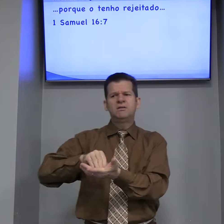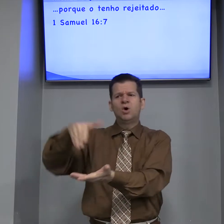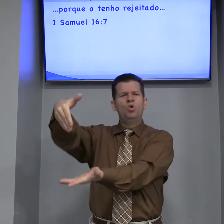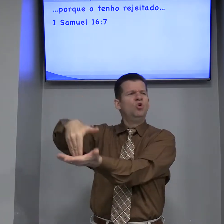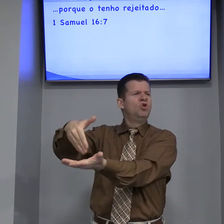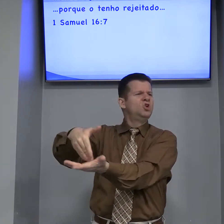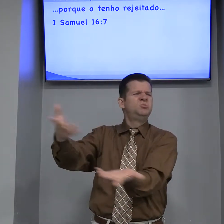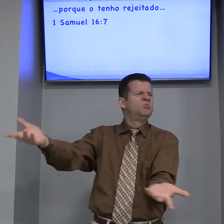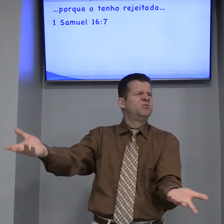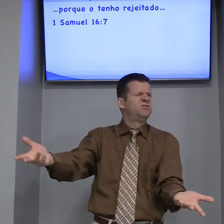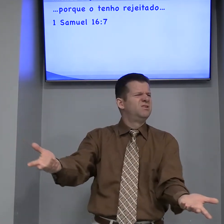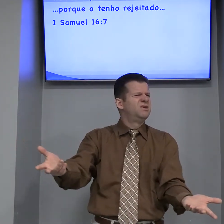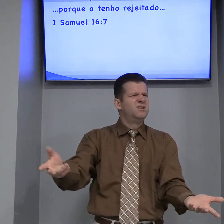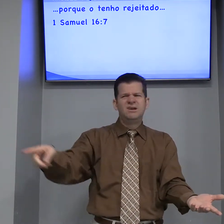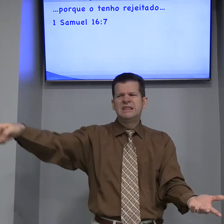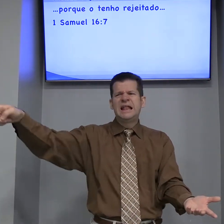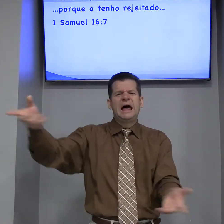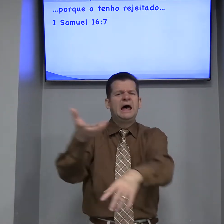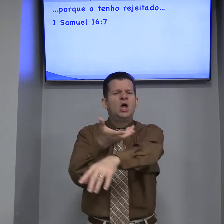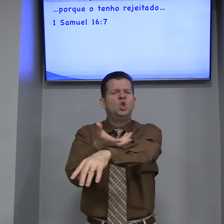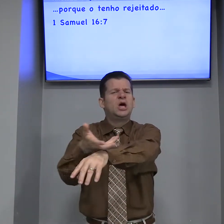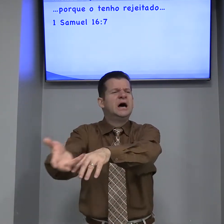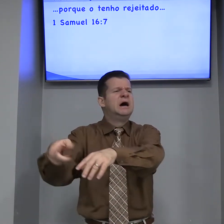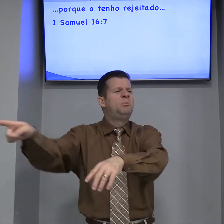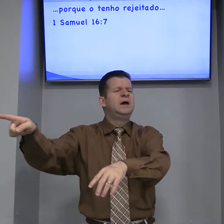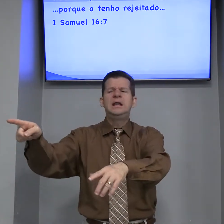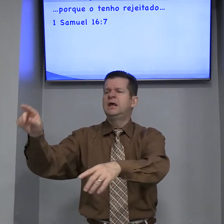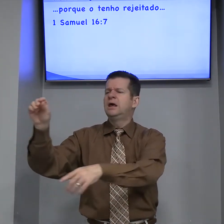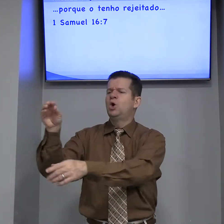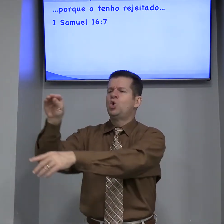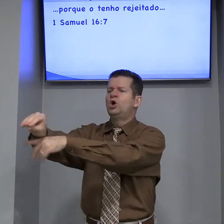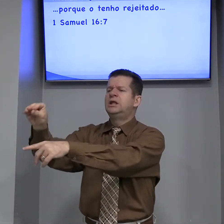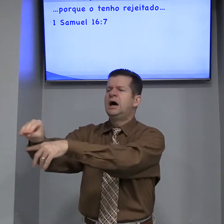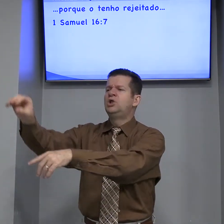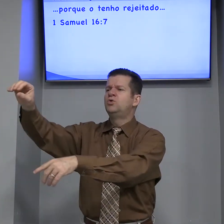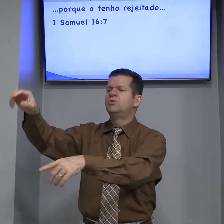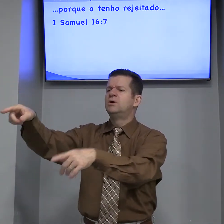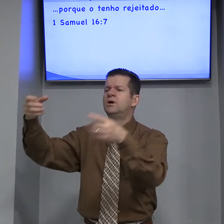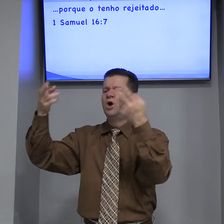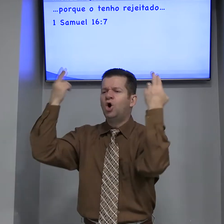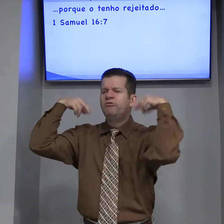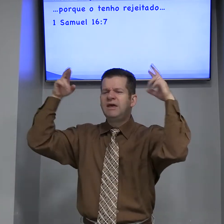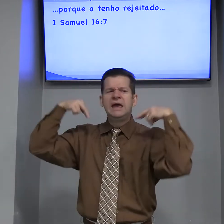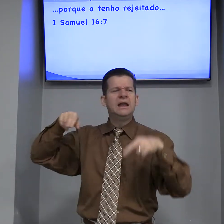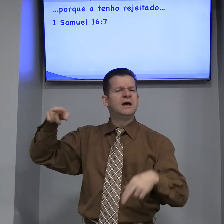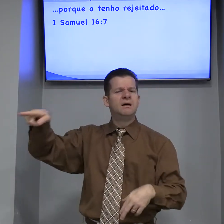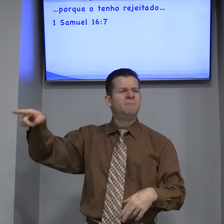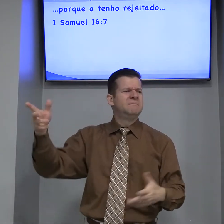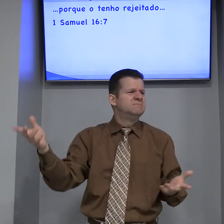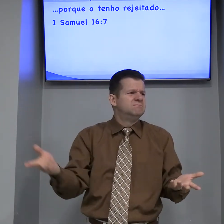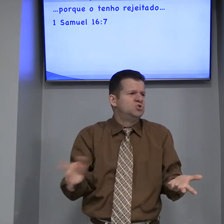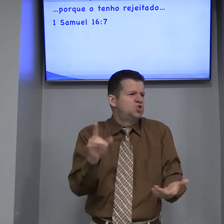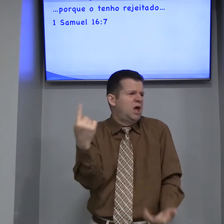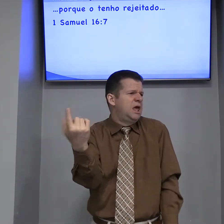Falta o último. Tá lá no campo, ele cuidando. Ovelha. Só